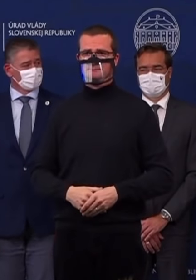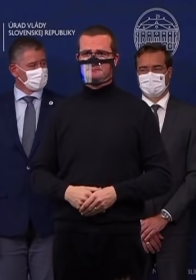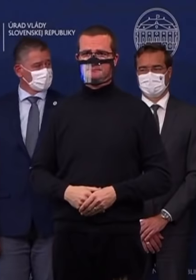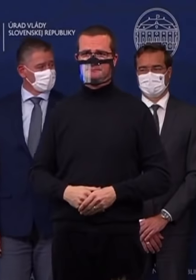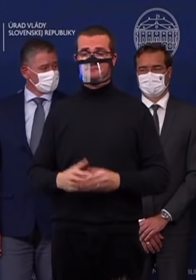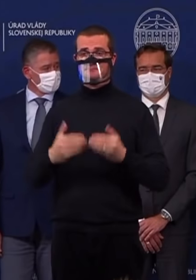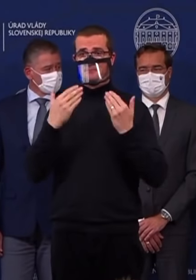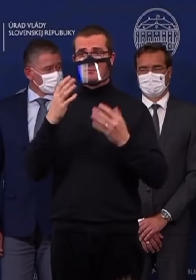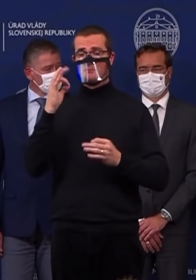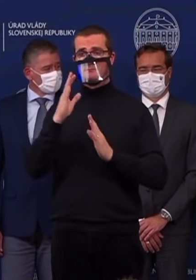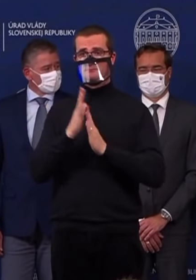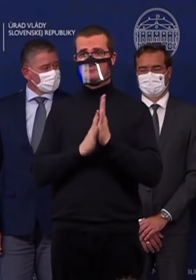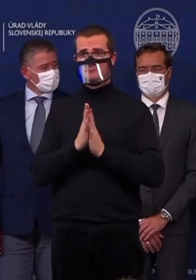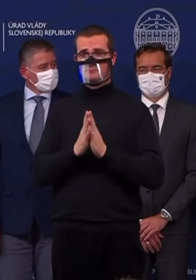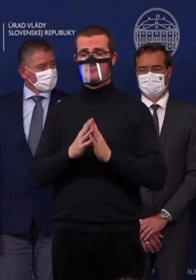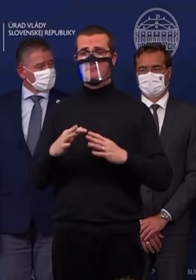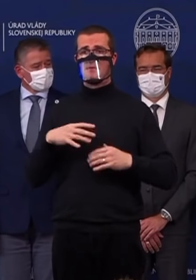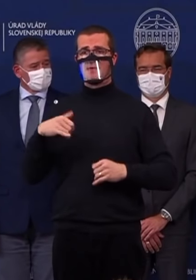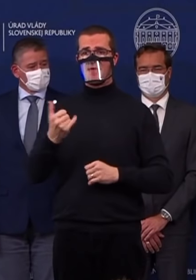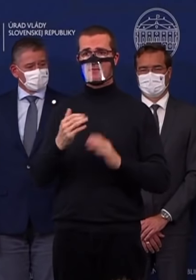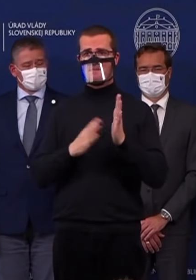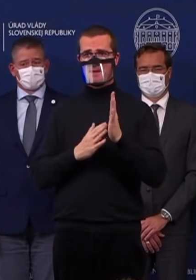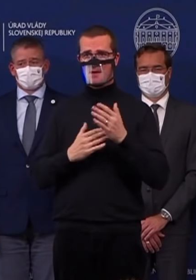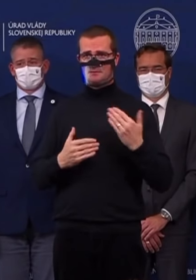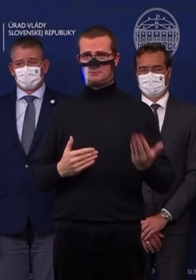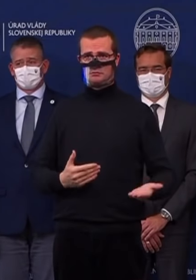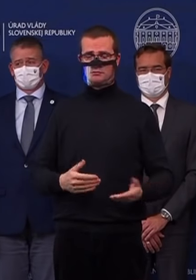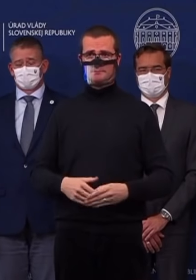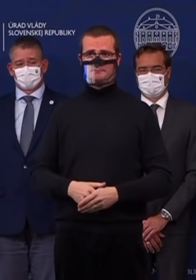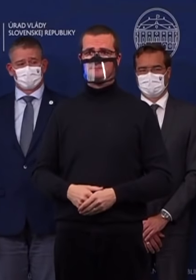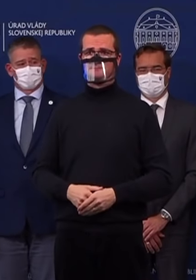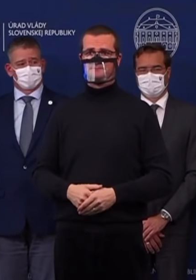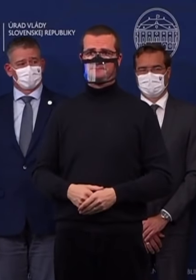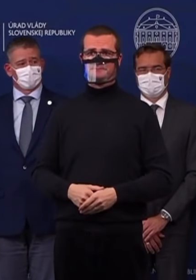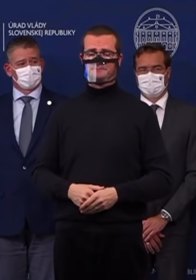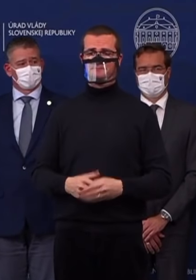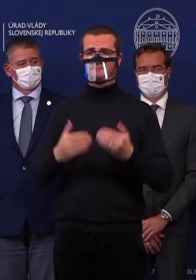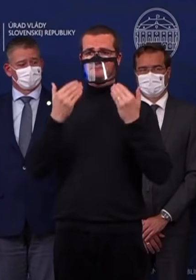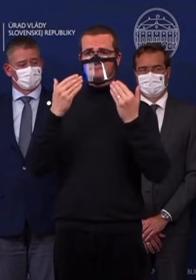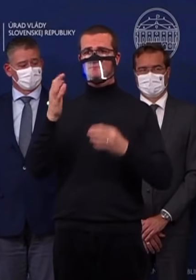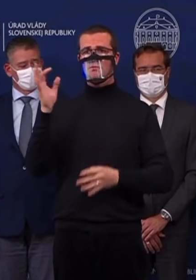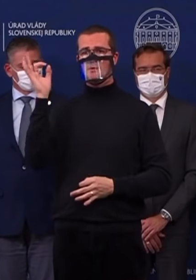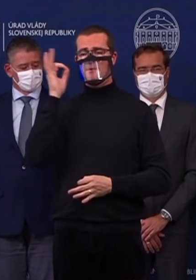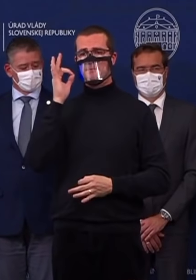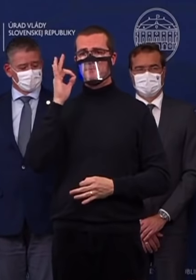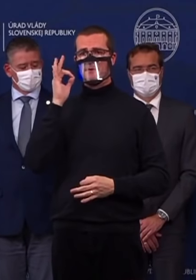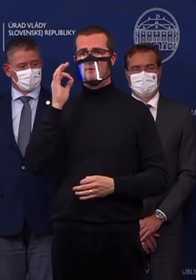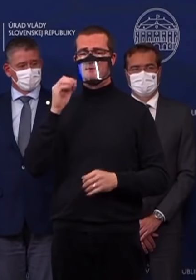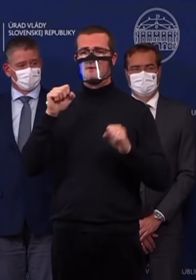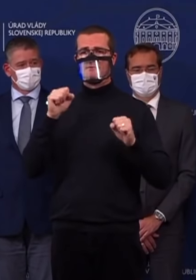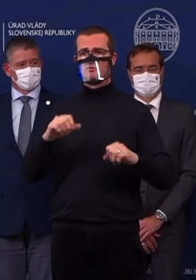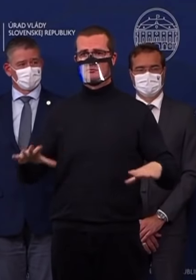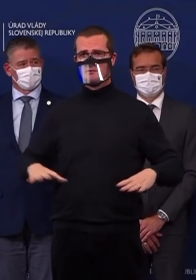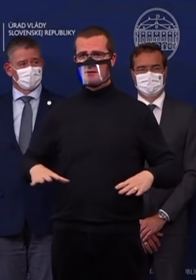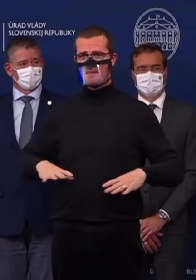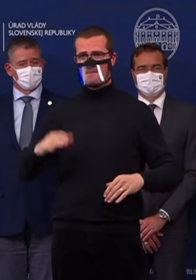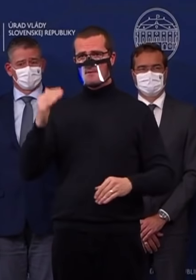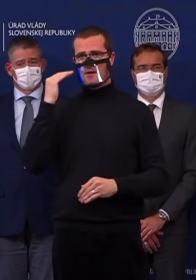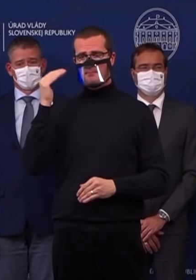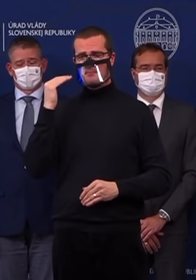veľmi pekne a poprosíme aj pána Jana Mikasa, nech sa páči. Ďakujem veľmi pekne. Vážené dámy, vážení